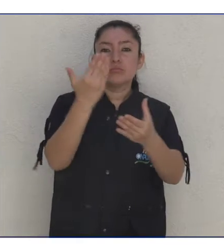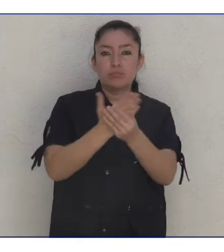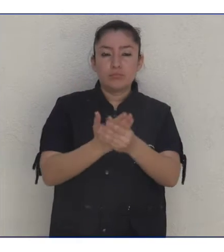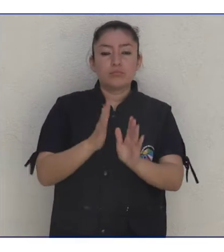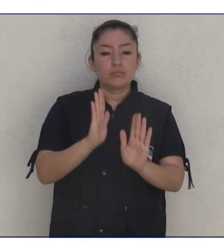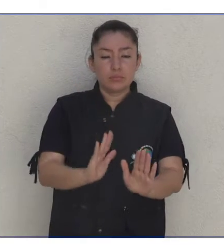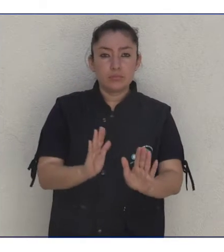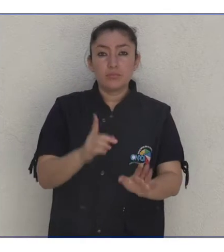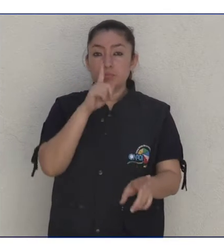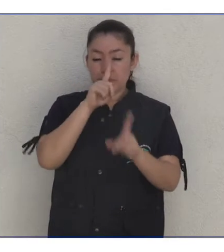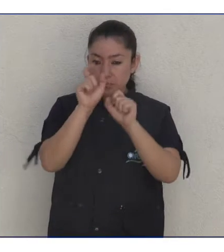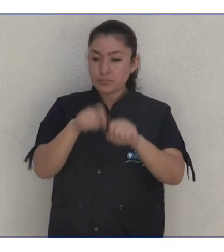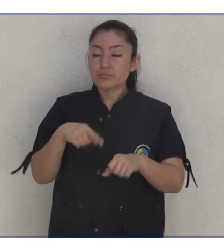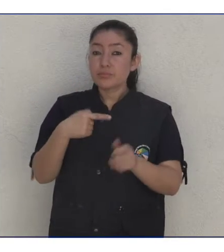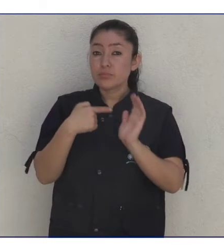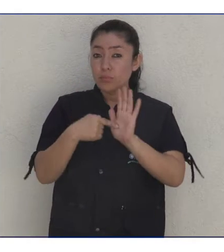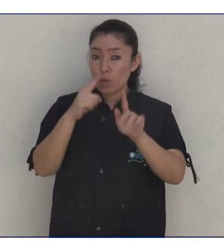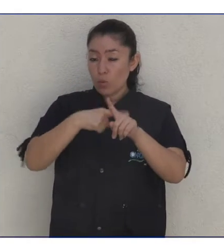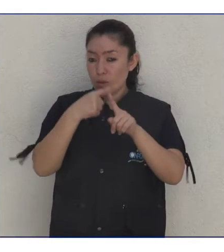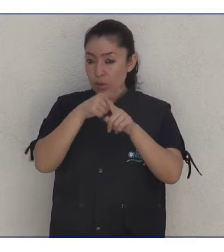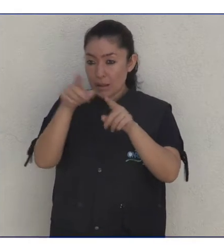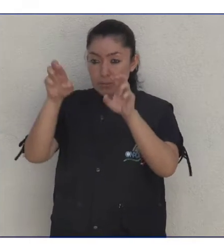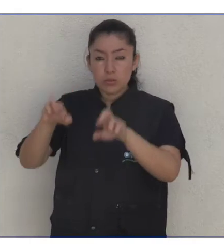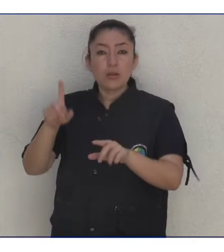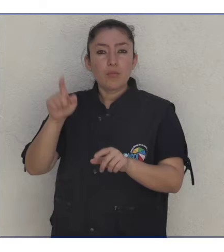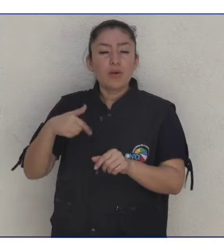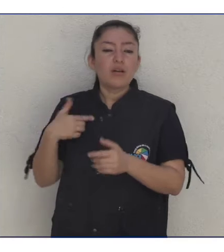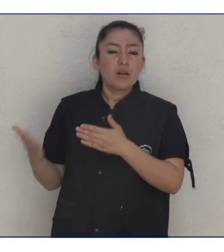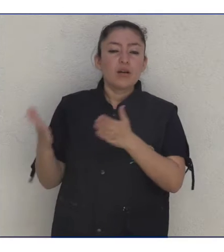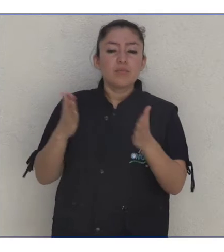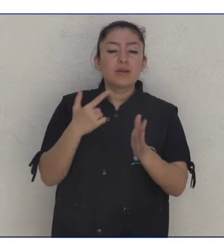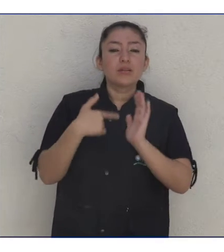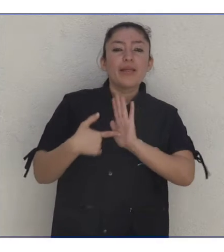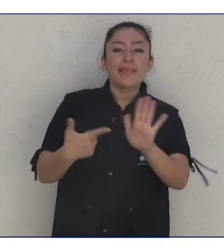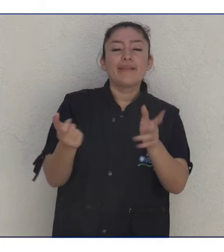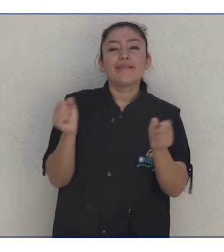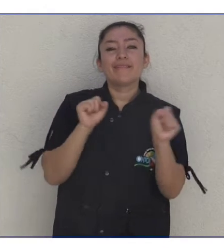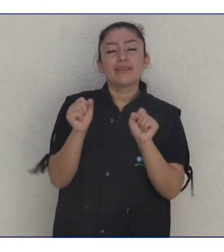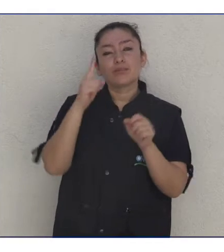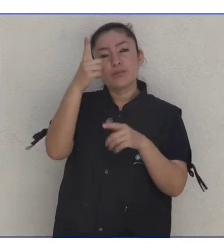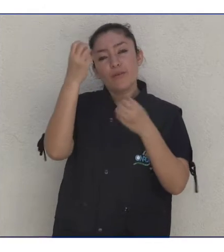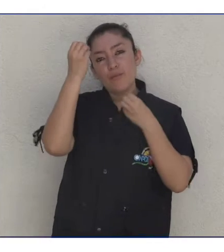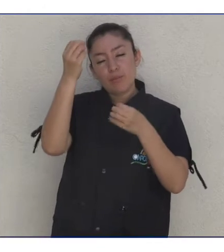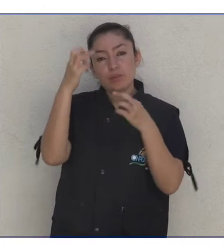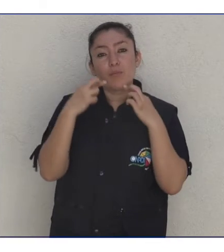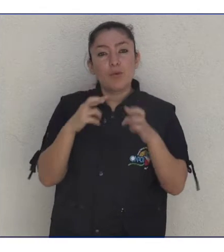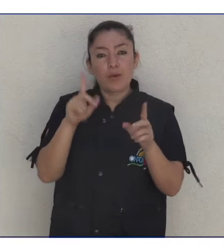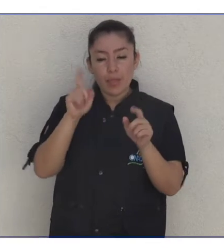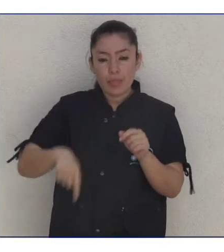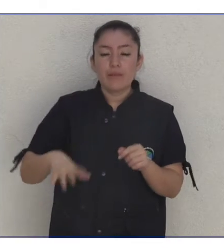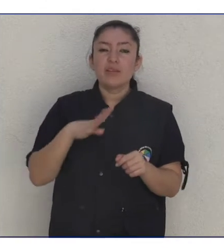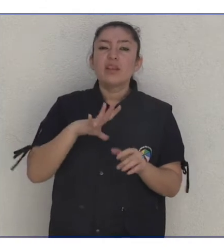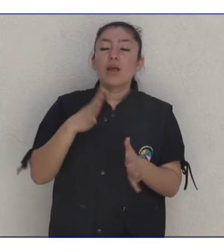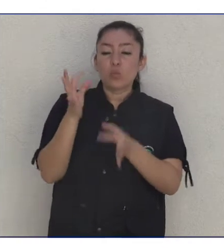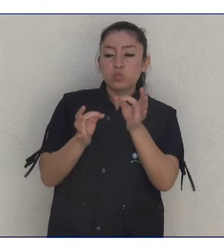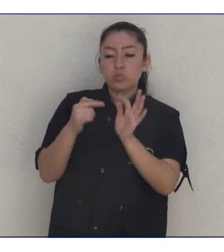archiven y resguarden, salvo que los actos en ese sentido formaren parte del ejercicio de la función pública y estuvieran jurídicamente